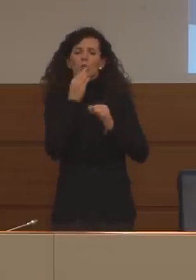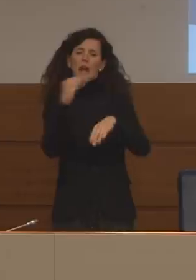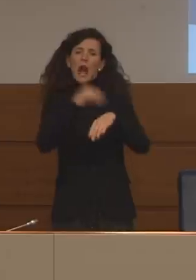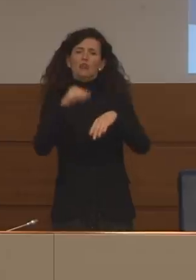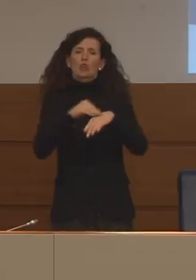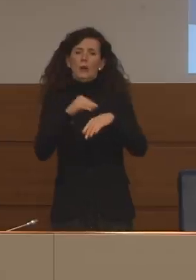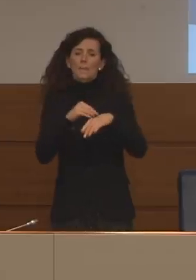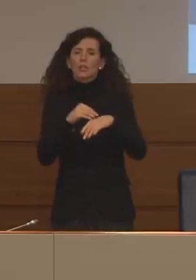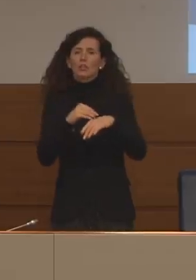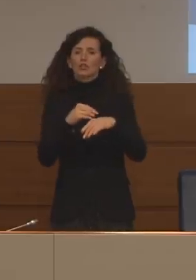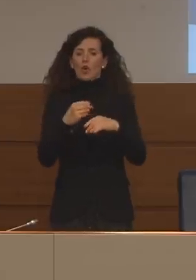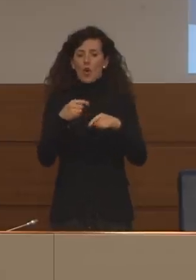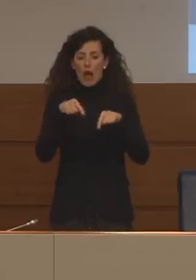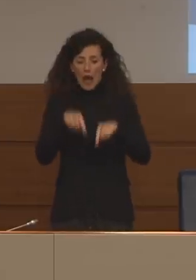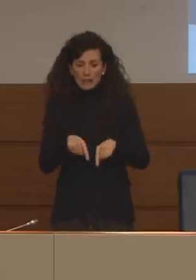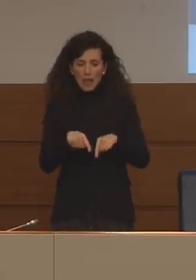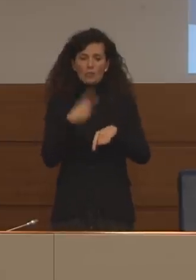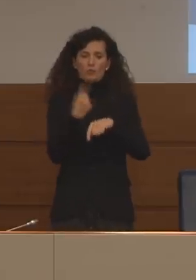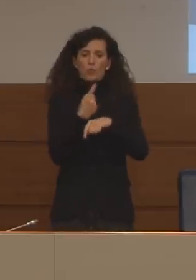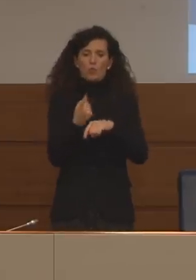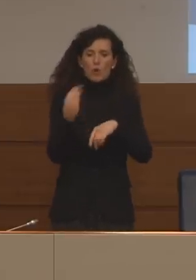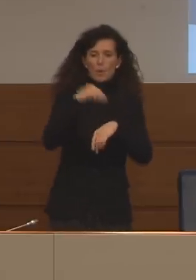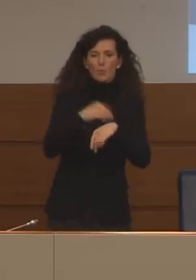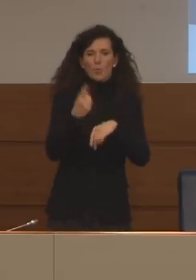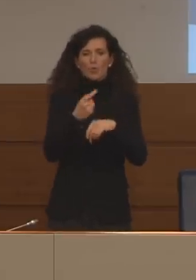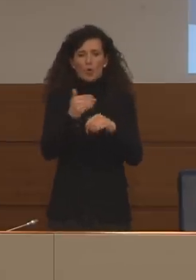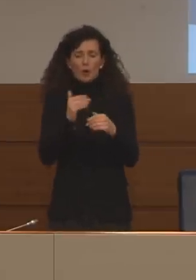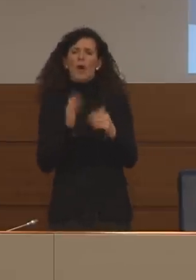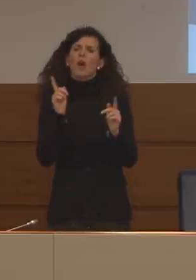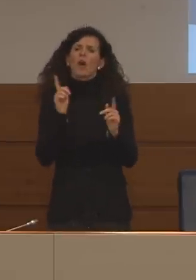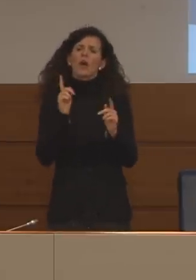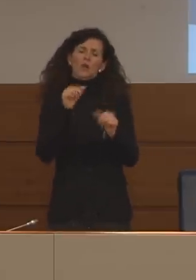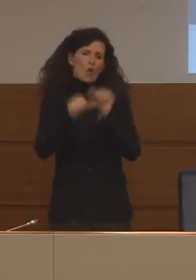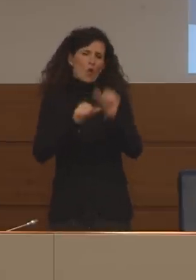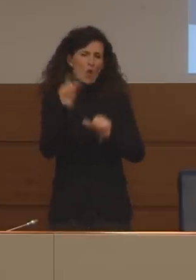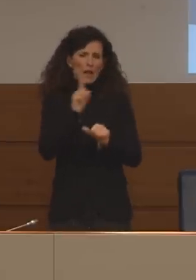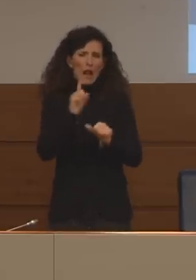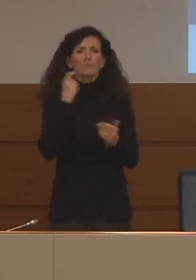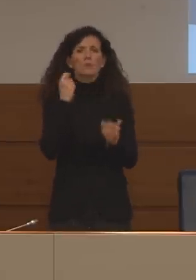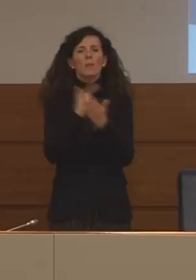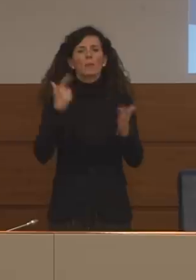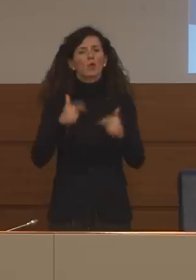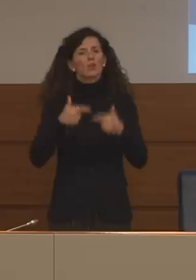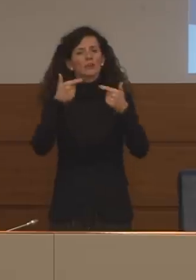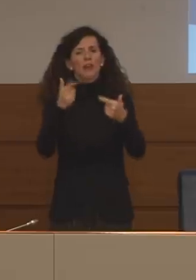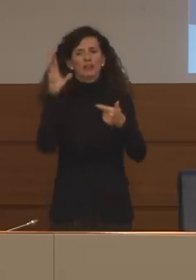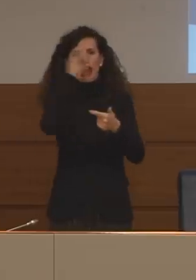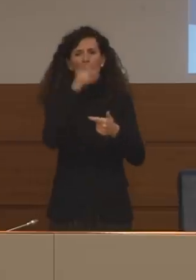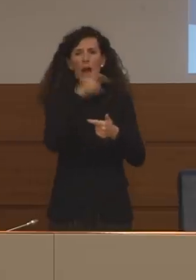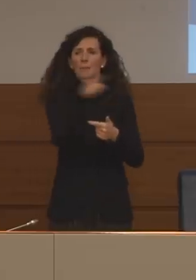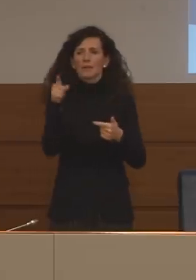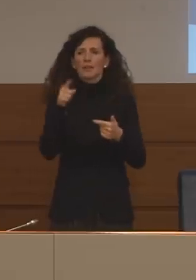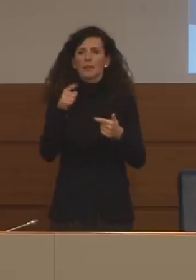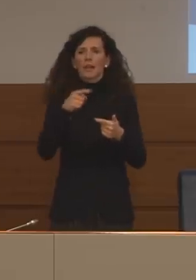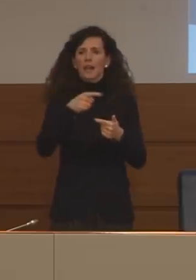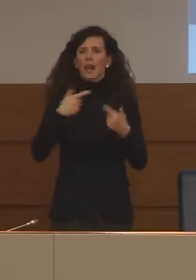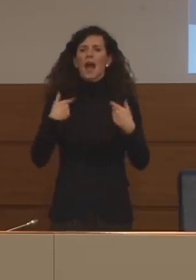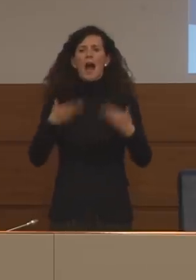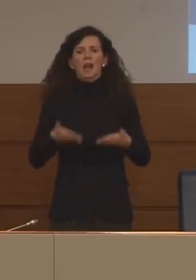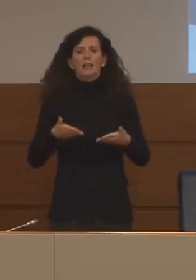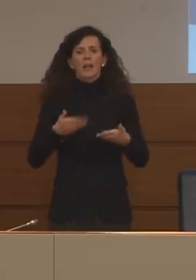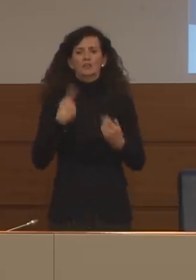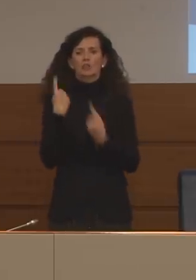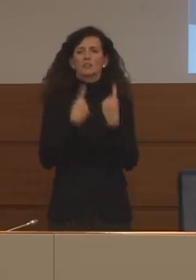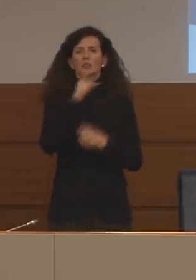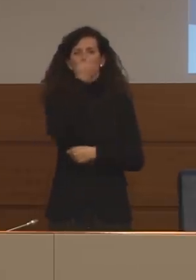non cambia significativamente il sistema ma avere il dato di trend aiuta a capire dove stiamo andando nelle varie aree